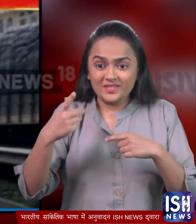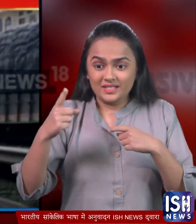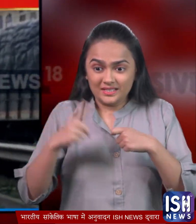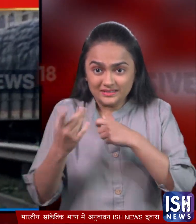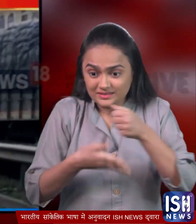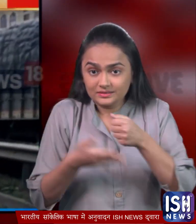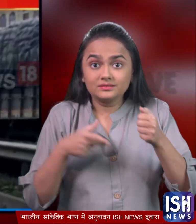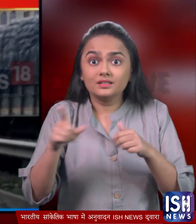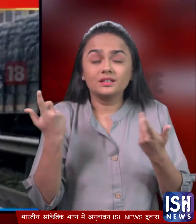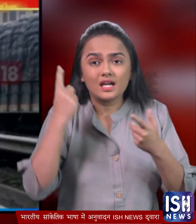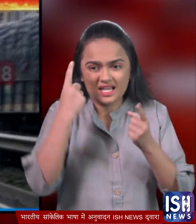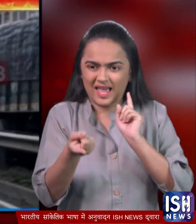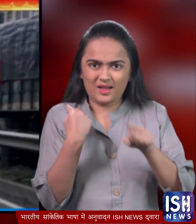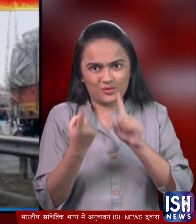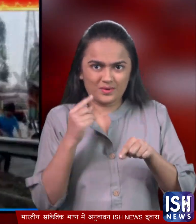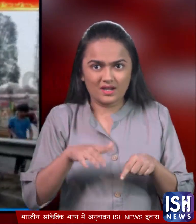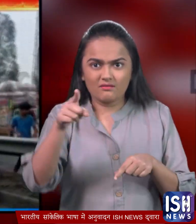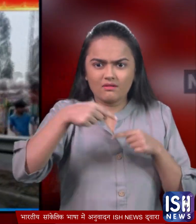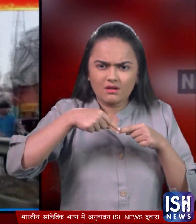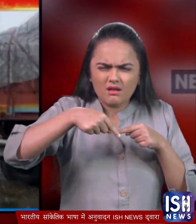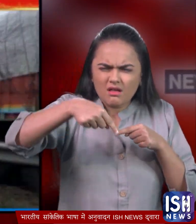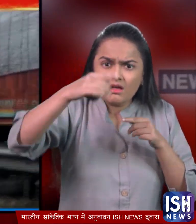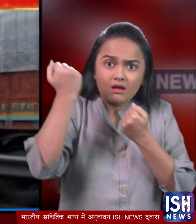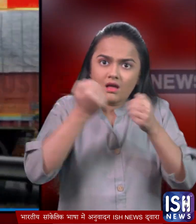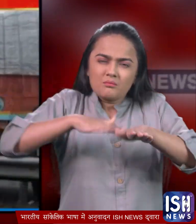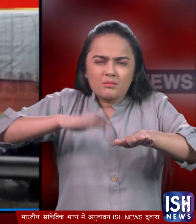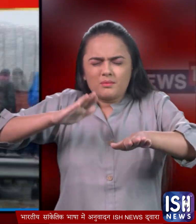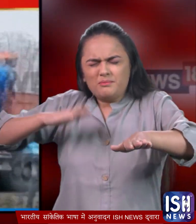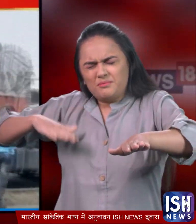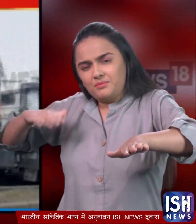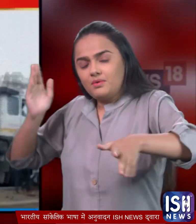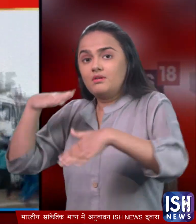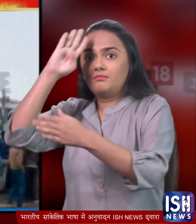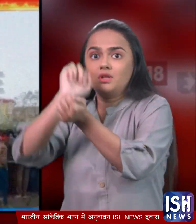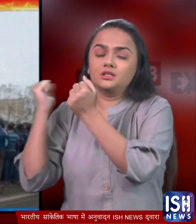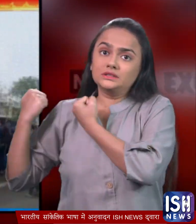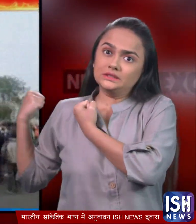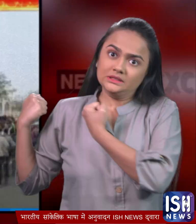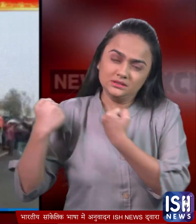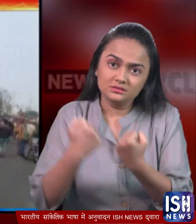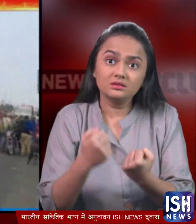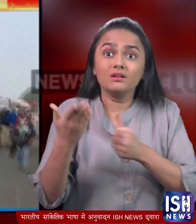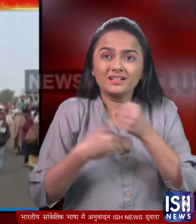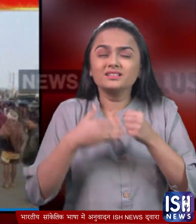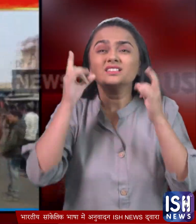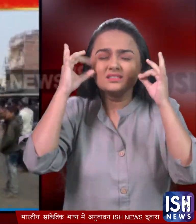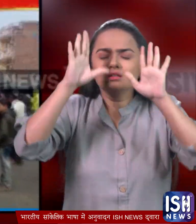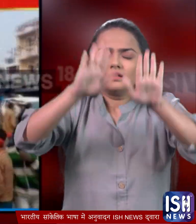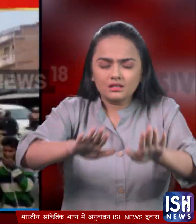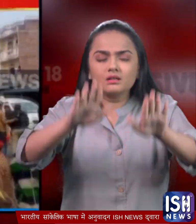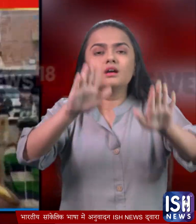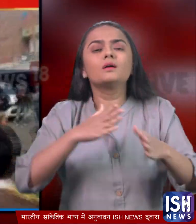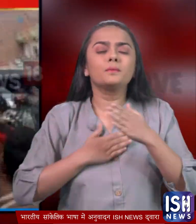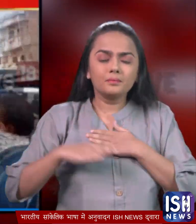किसानों के चक्का जाम से हाईवे पर गाड़ियों की लंबी कतार लग गई, जिसके बाद पुलिस और प्रशासन की टीम भी वहां पहुंची और किसानों का गुस्सा शांत करने में